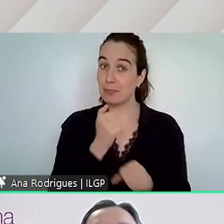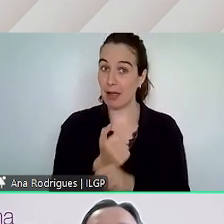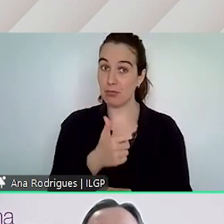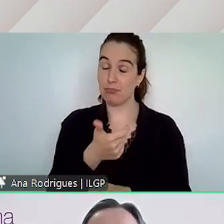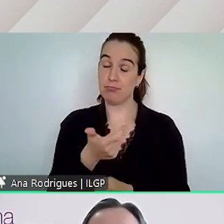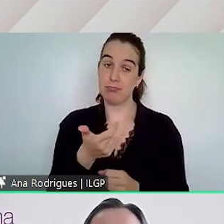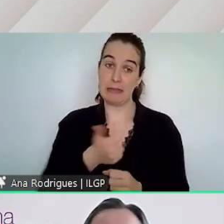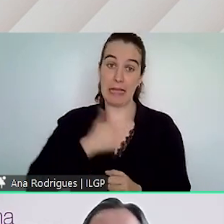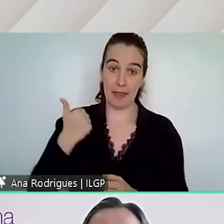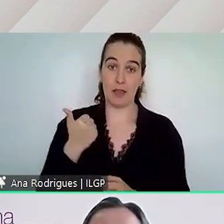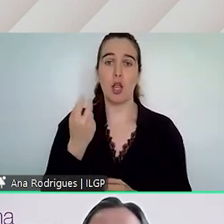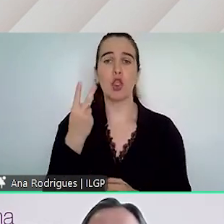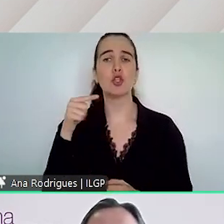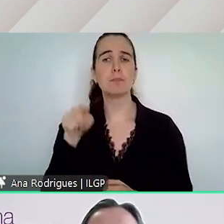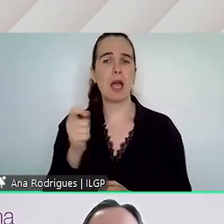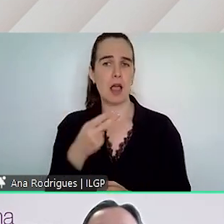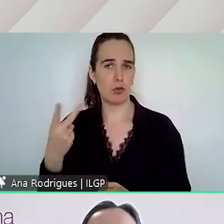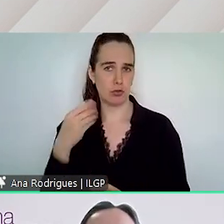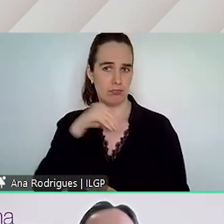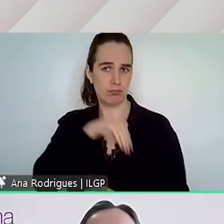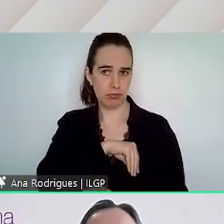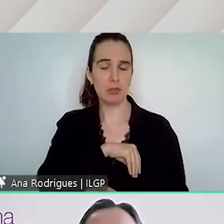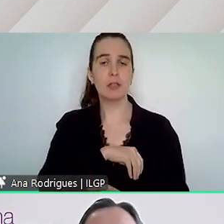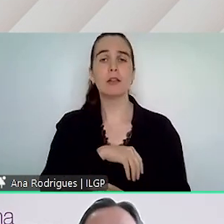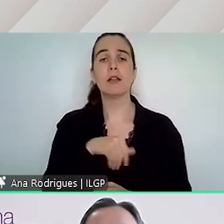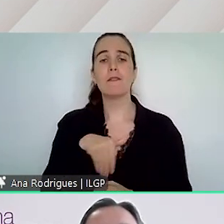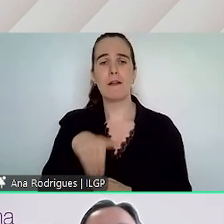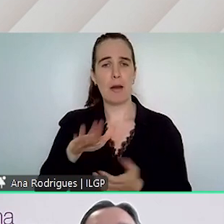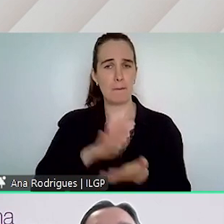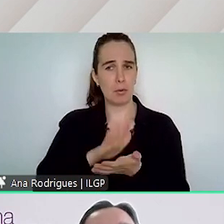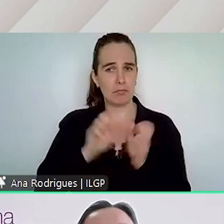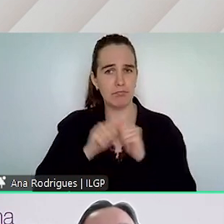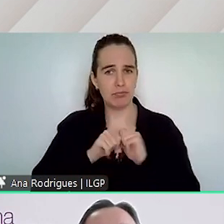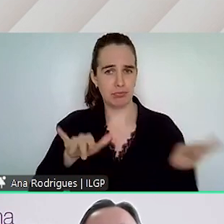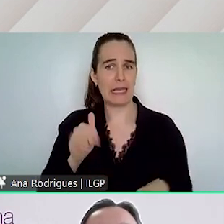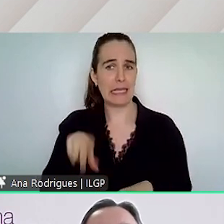prémio monetário de 2.000 euros, será publicado pela INA Editora